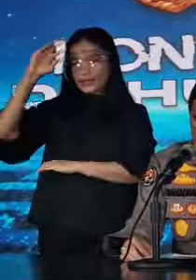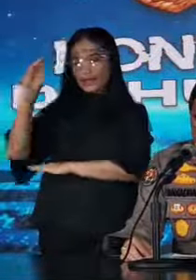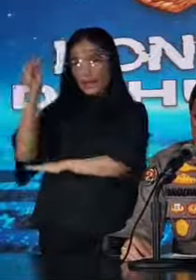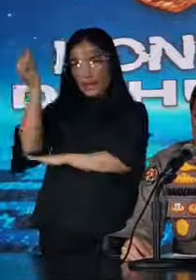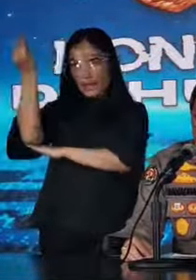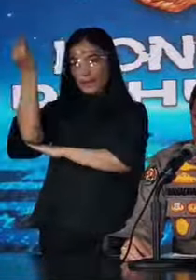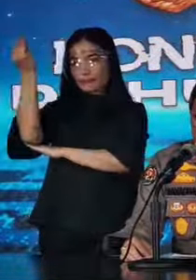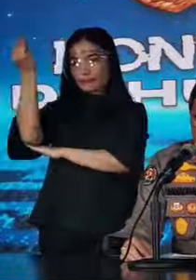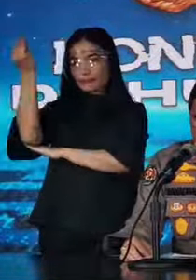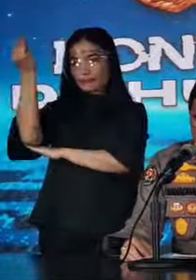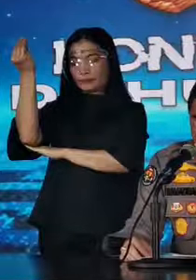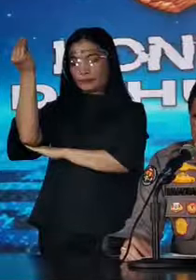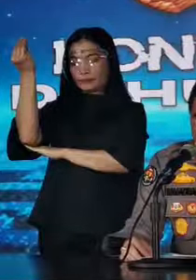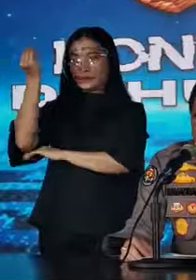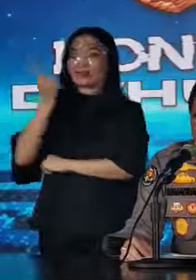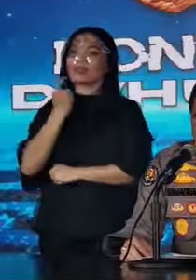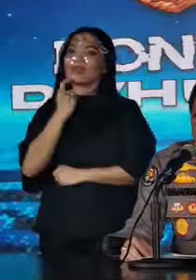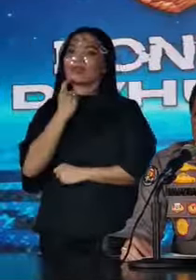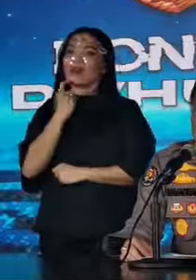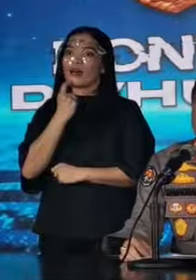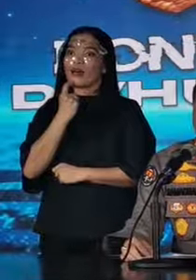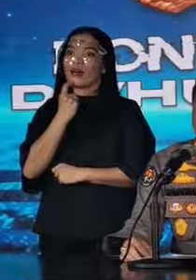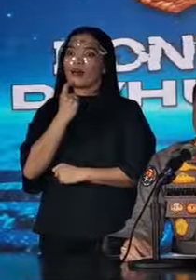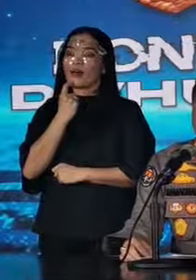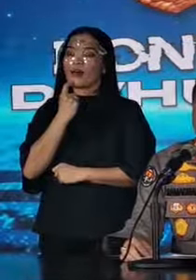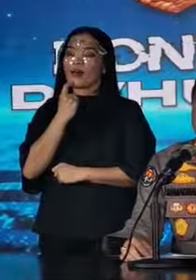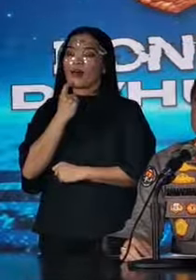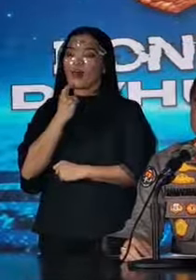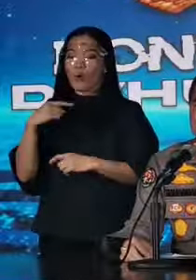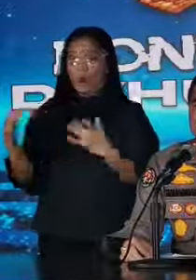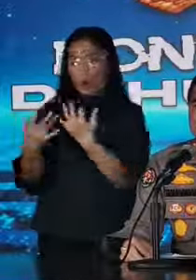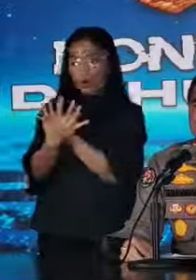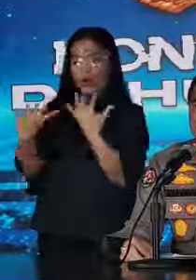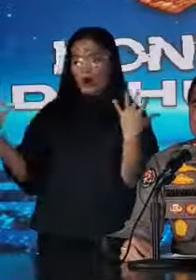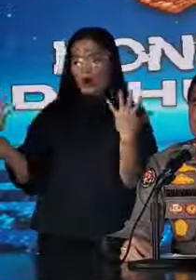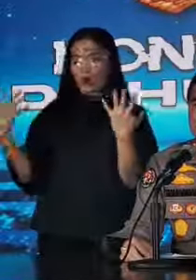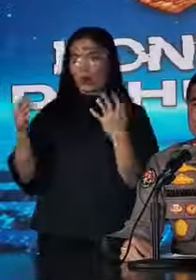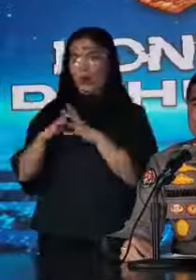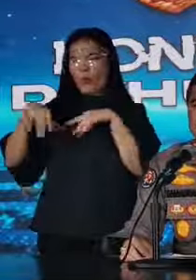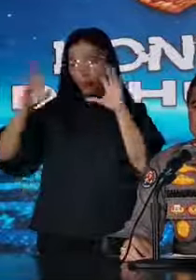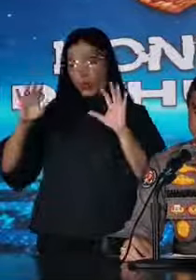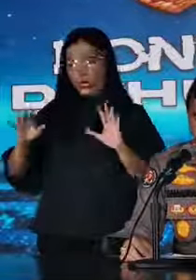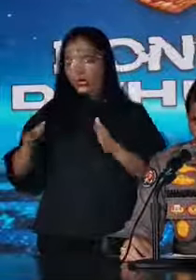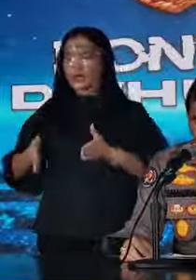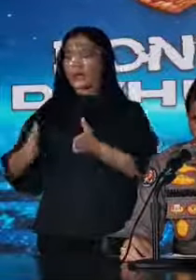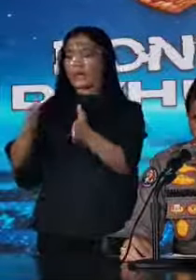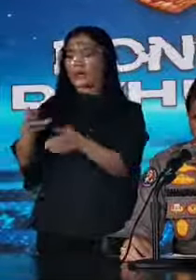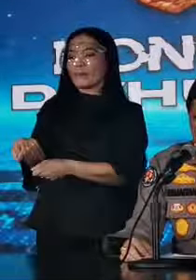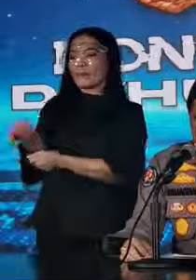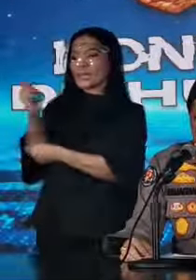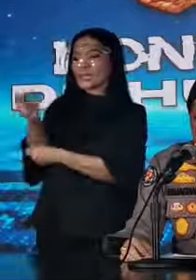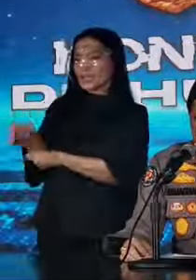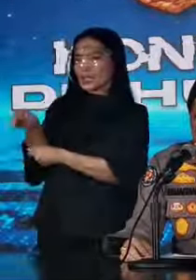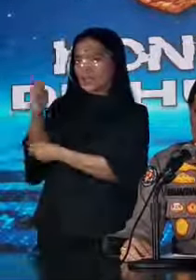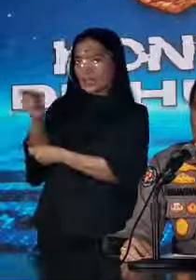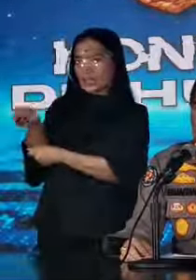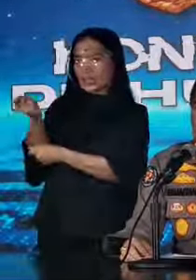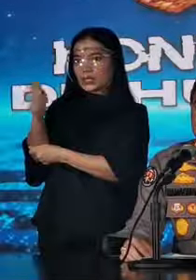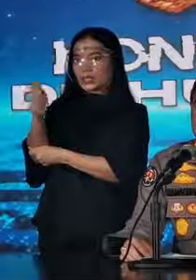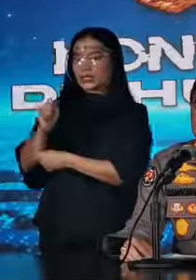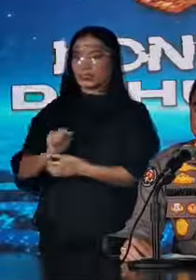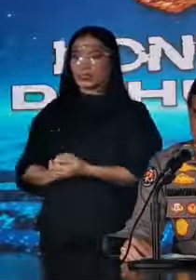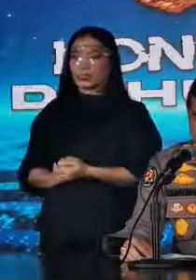Jaya tentang keramaian. Jadi tempatnya di tempat pemancingan. Kemudian